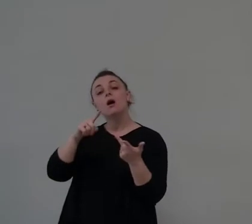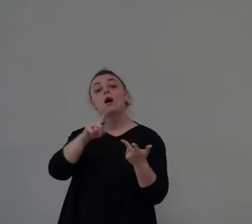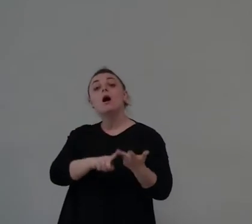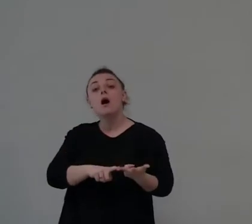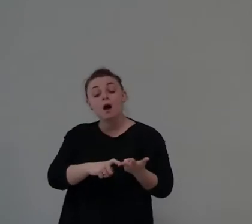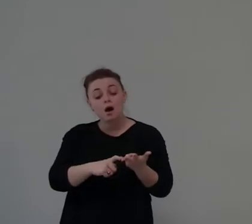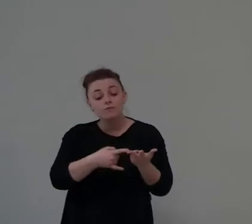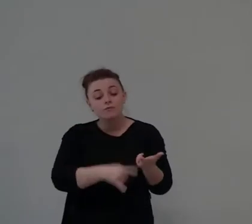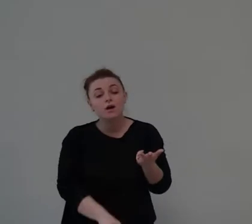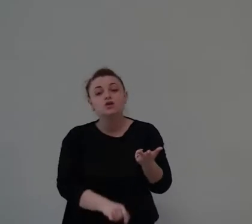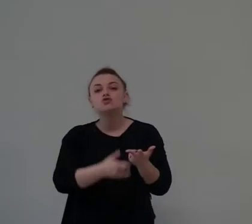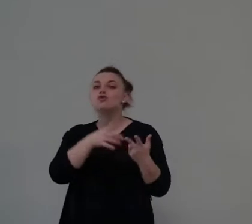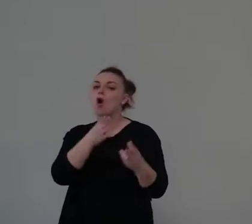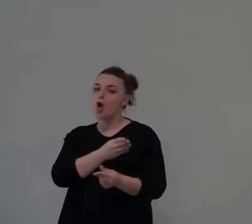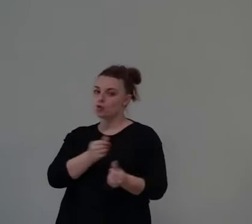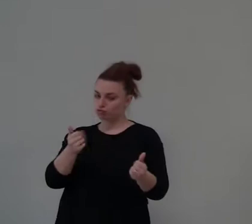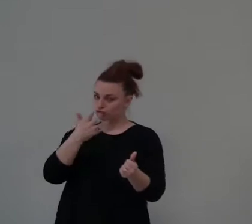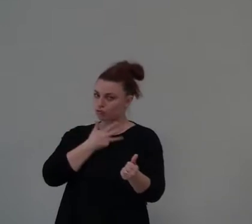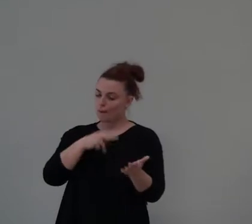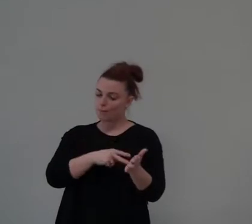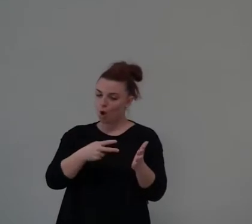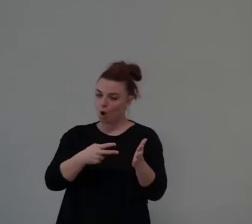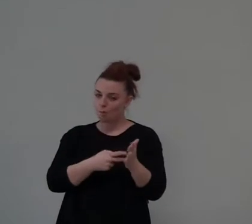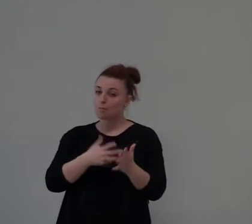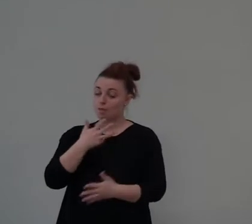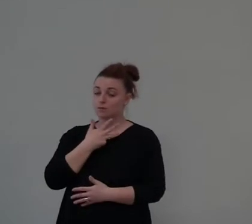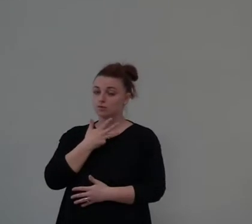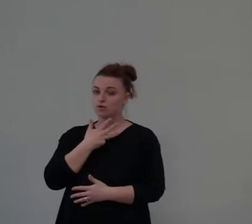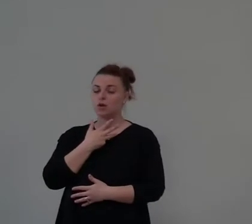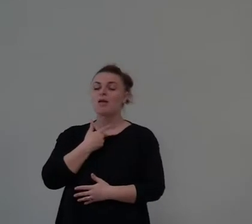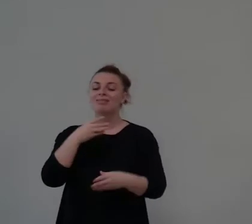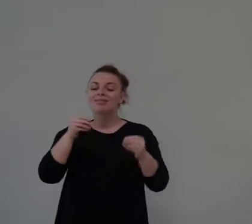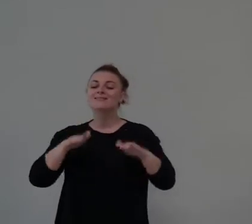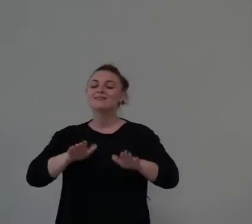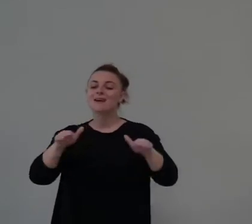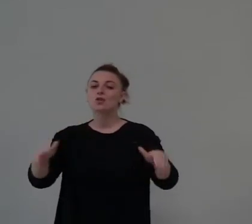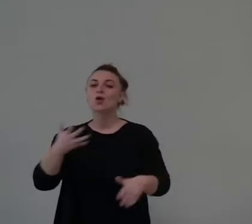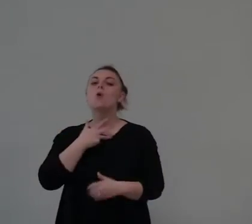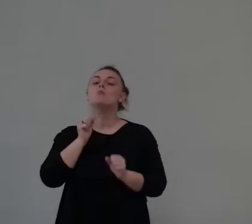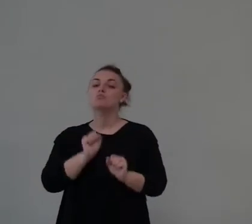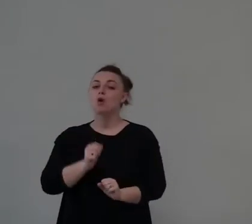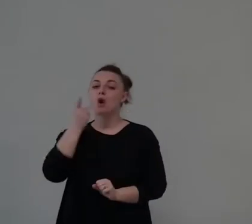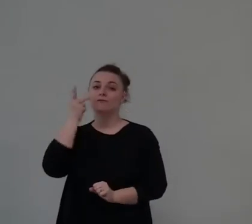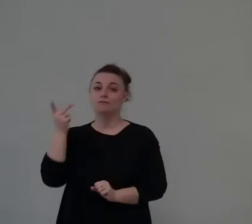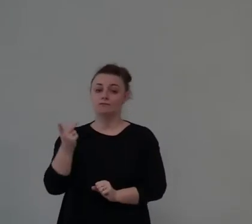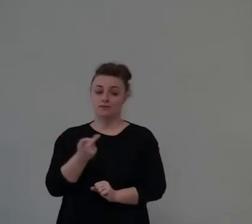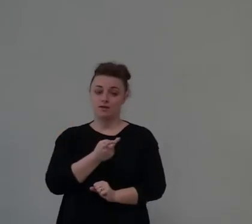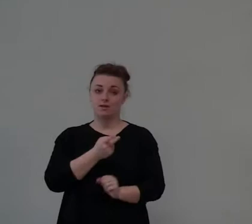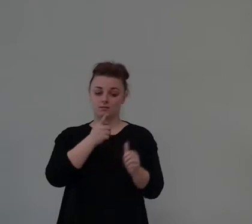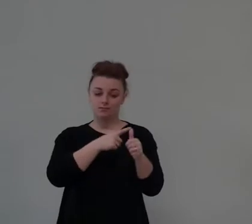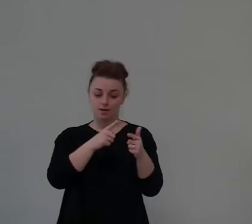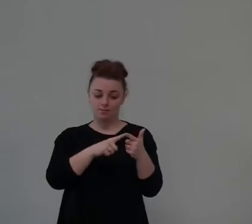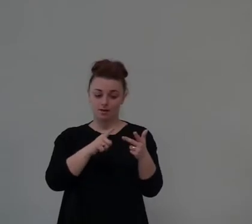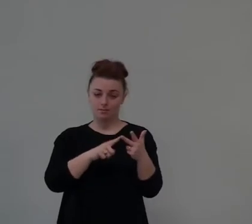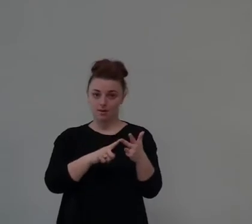Nel deserto possiamo trovare tutte queste tre. Mi dai la prima foto? Il segno, e dovete aggiungere nei